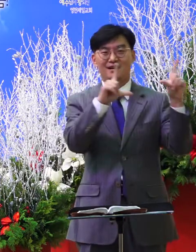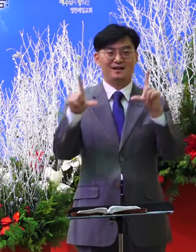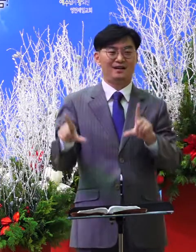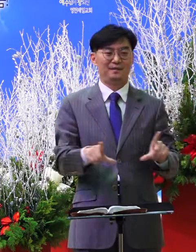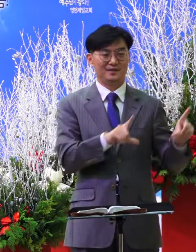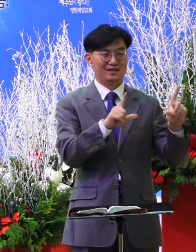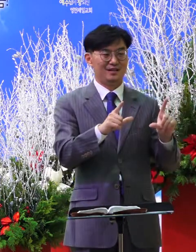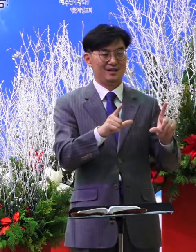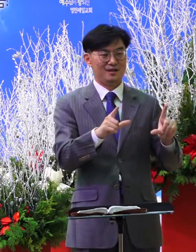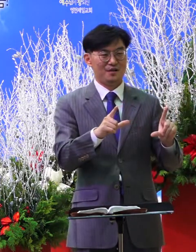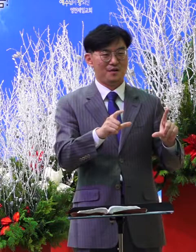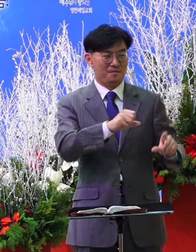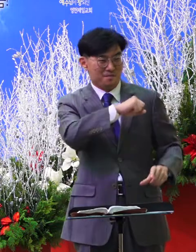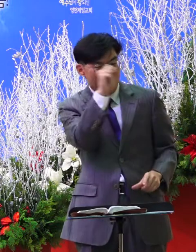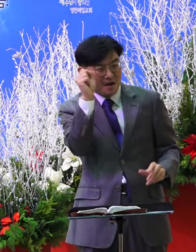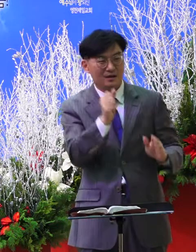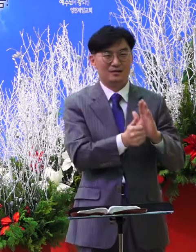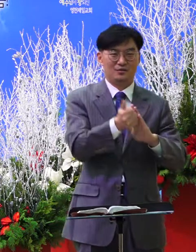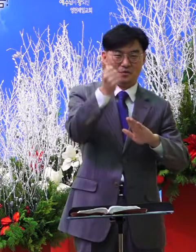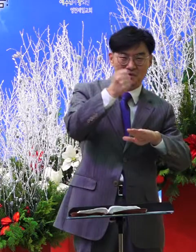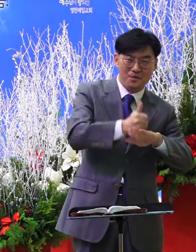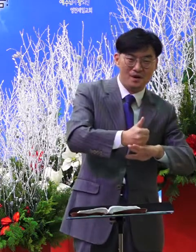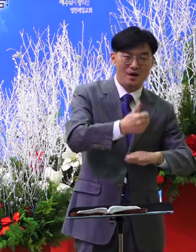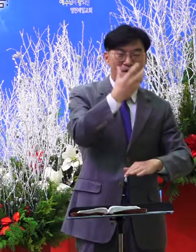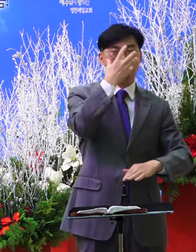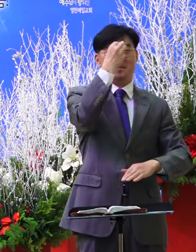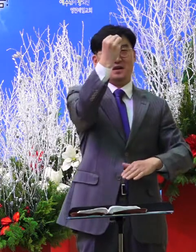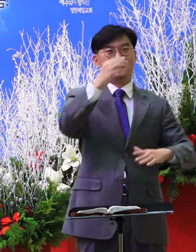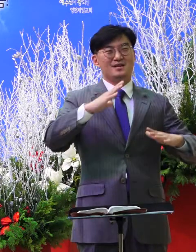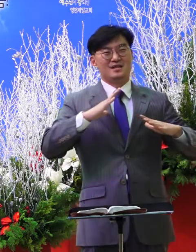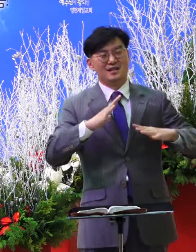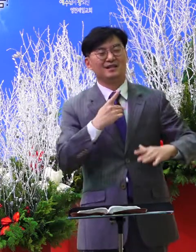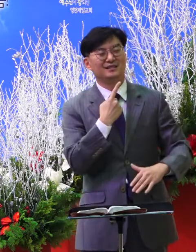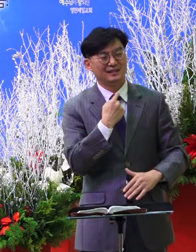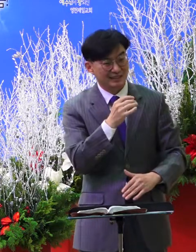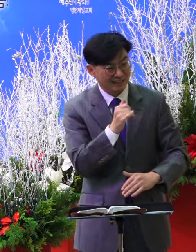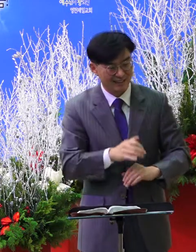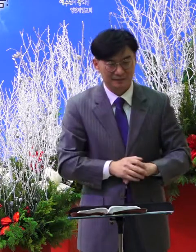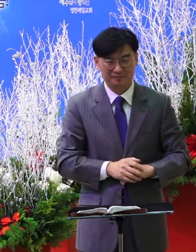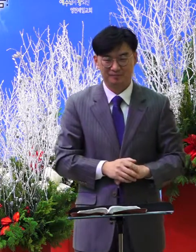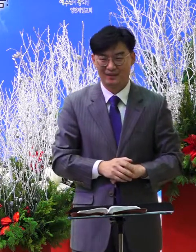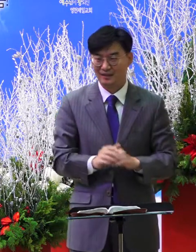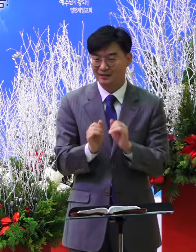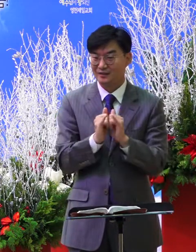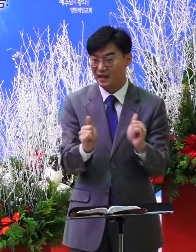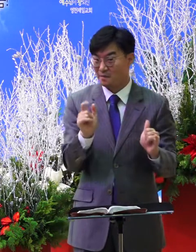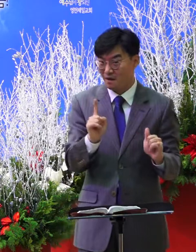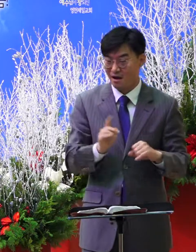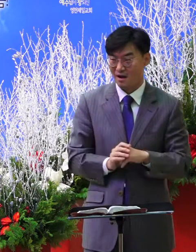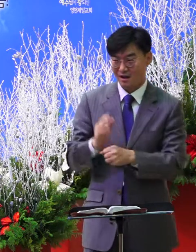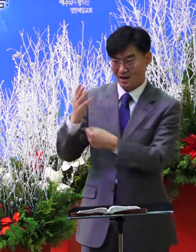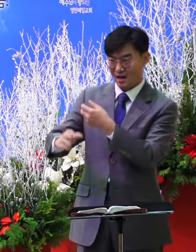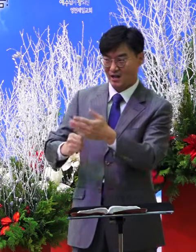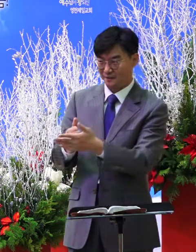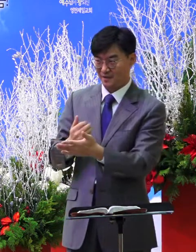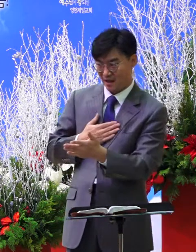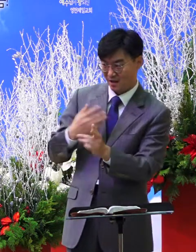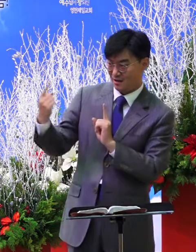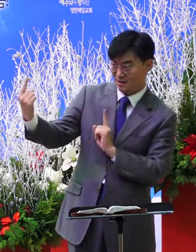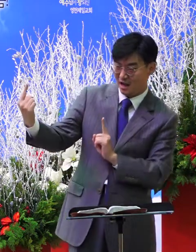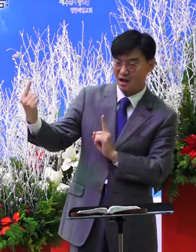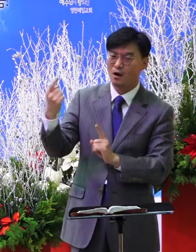근데 사실은 조금도 대단하지 않다고 하는 것을 기억해야 합니다. 우리는 그저 한낱 티끌이고